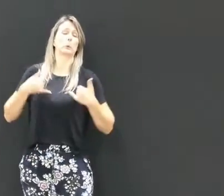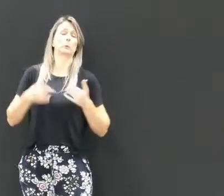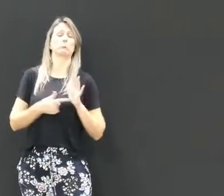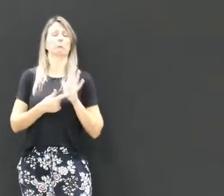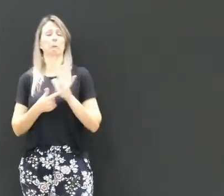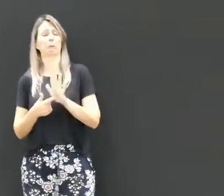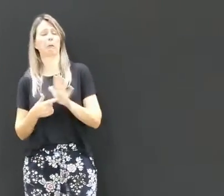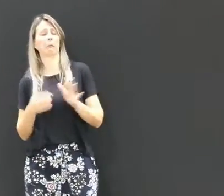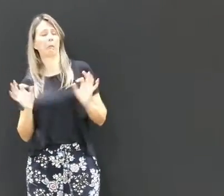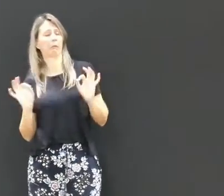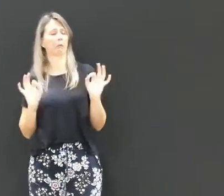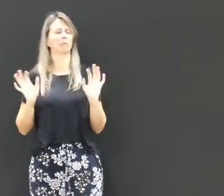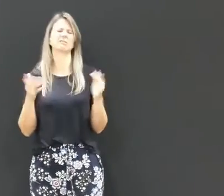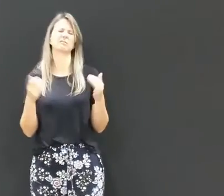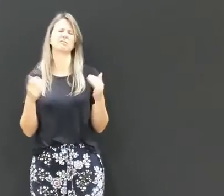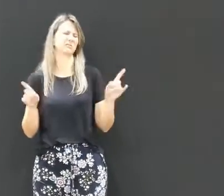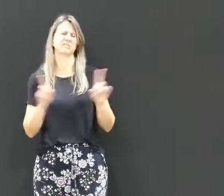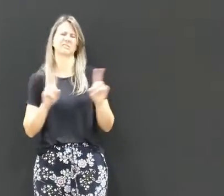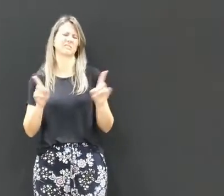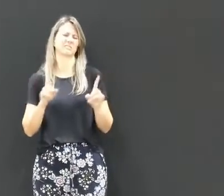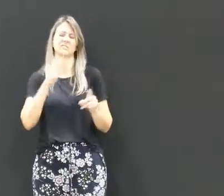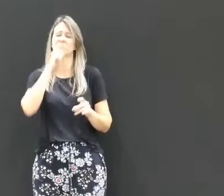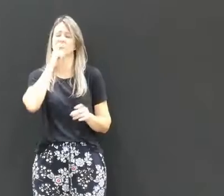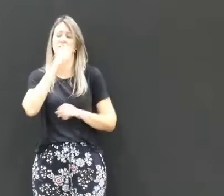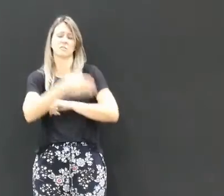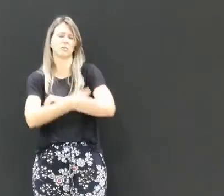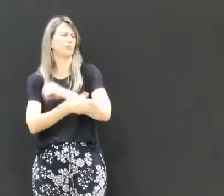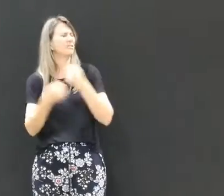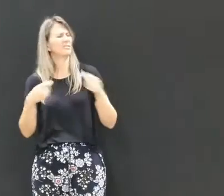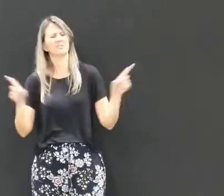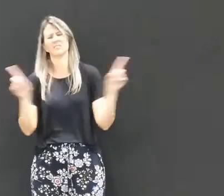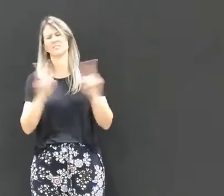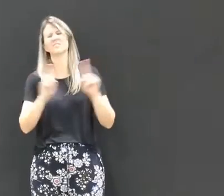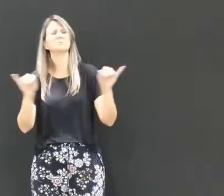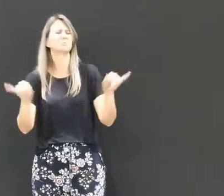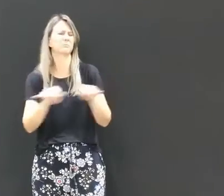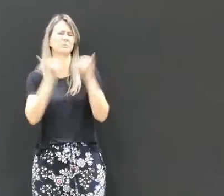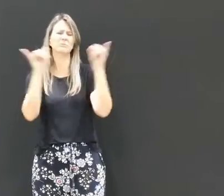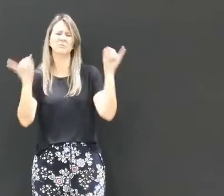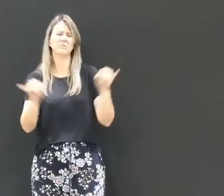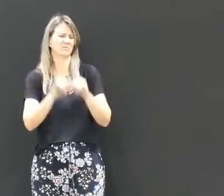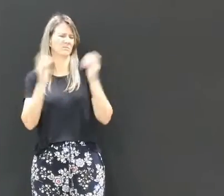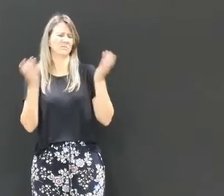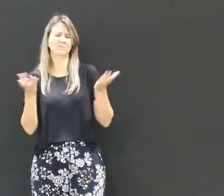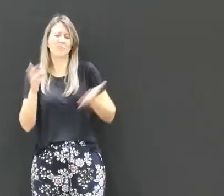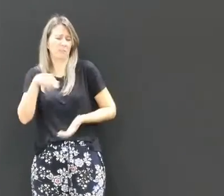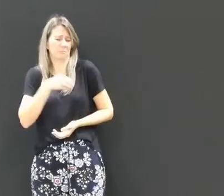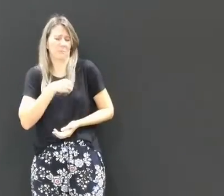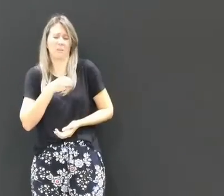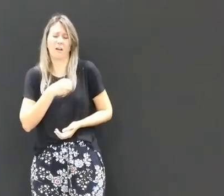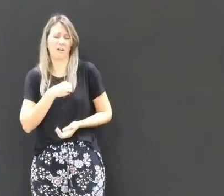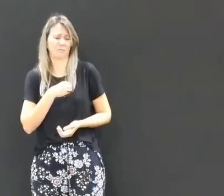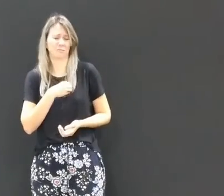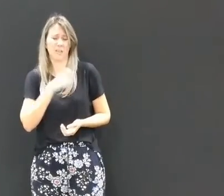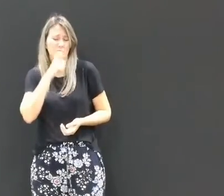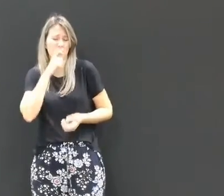terem paciência. Que eles possam, Senhor, ter uma vida reta e desprezar